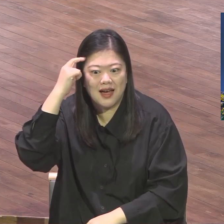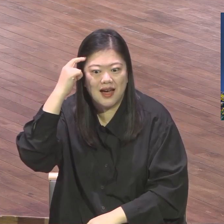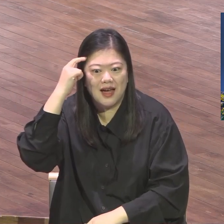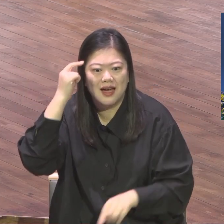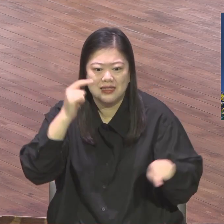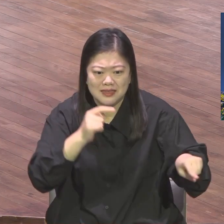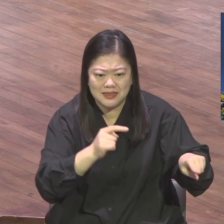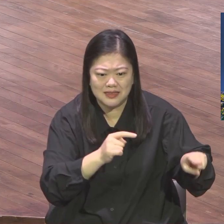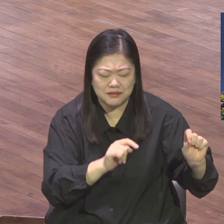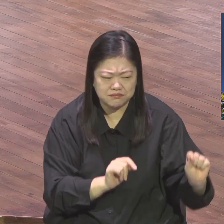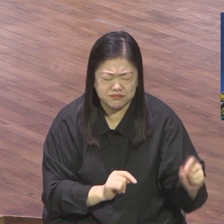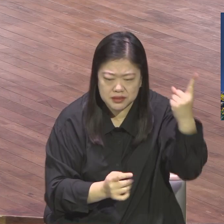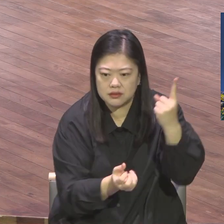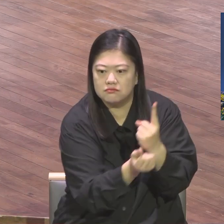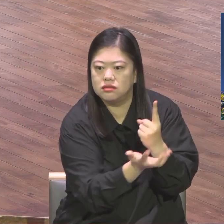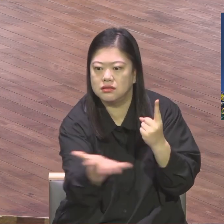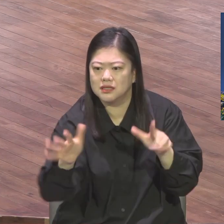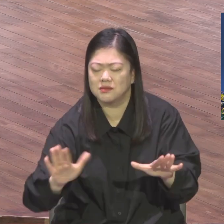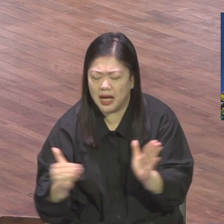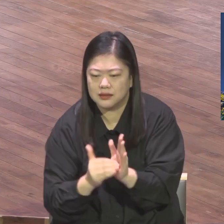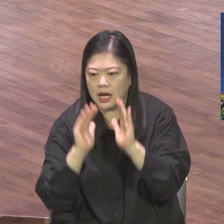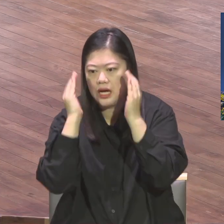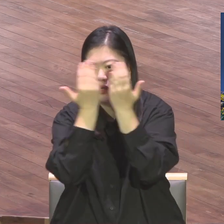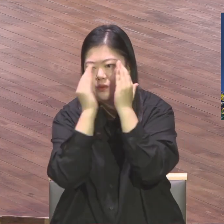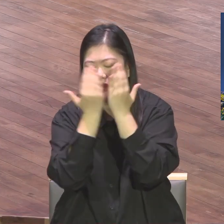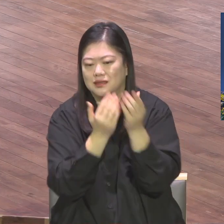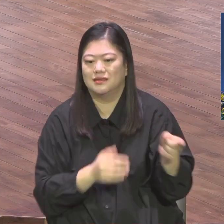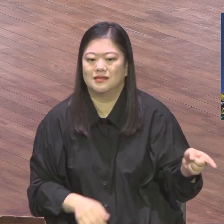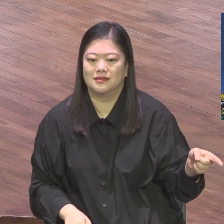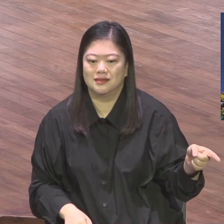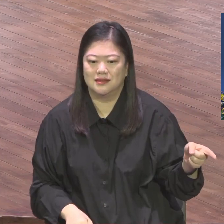세상의 이 할로윈 문화가 그렇습니다. 그리고